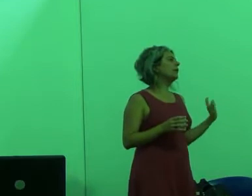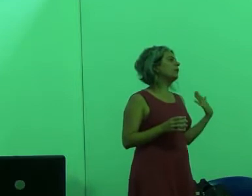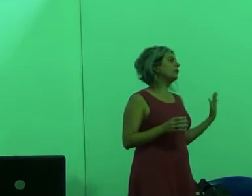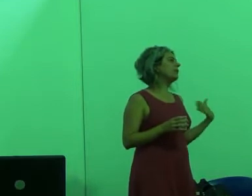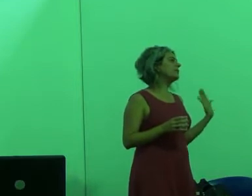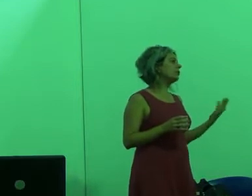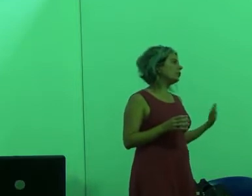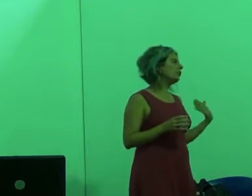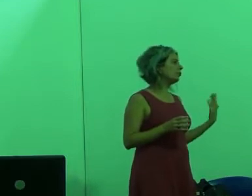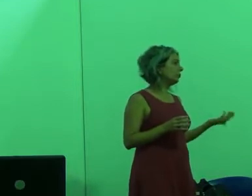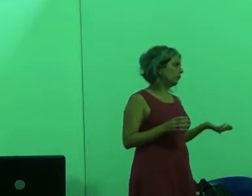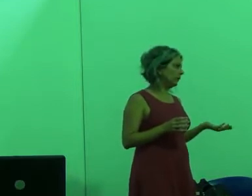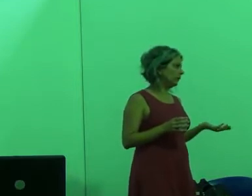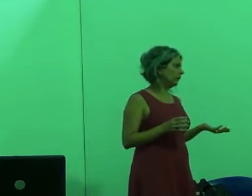publicavam até 5 títulos por ano.